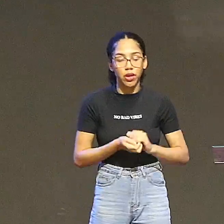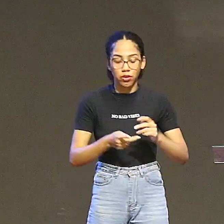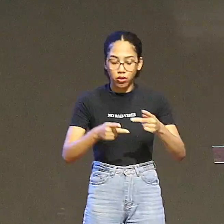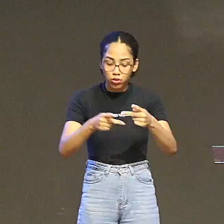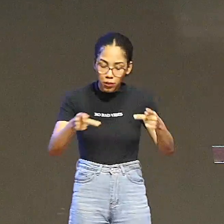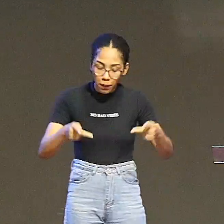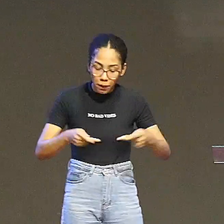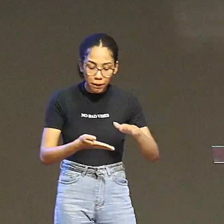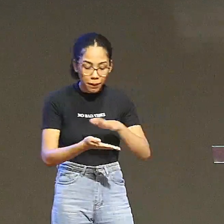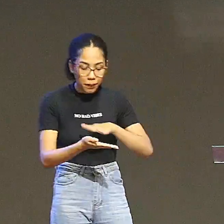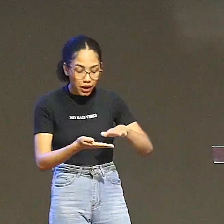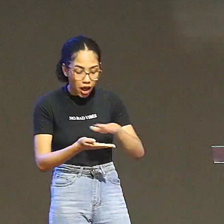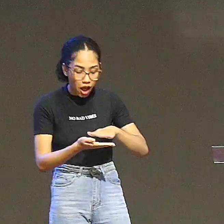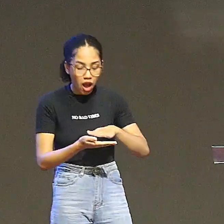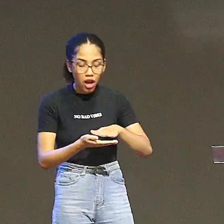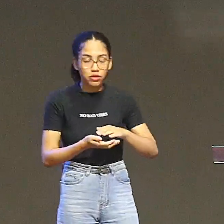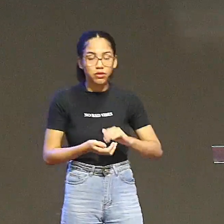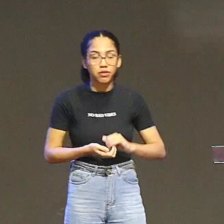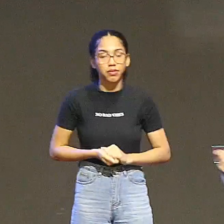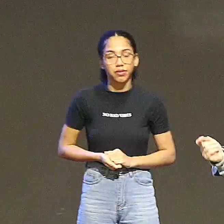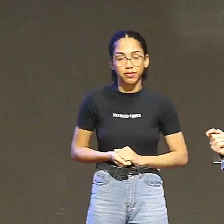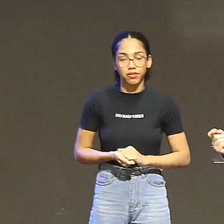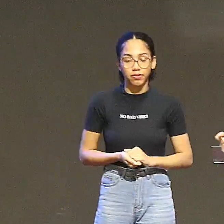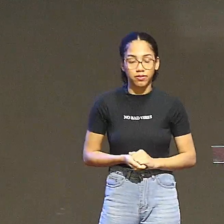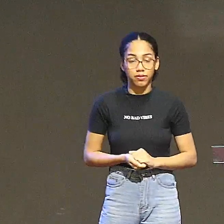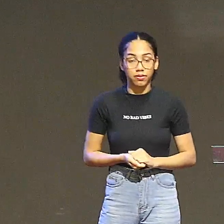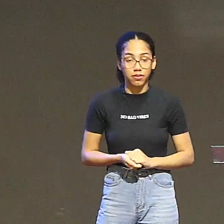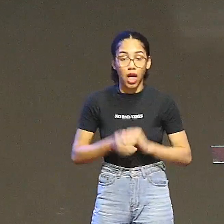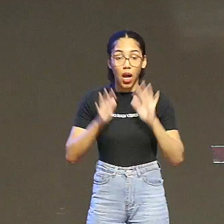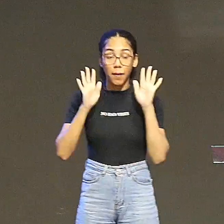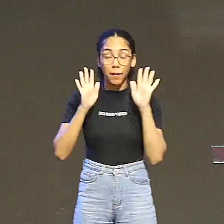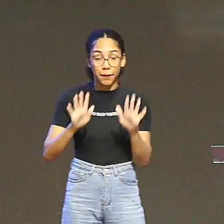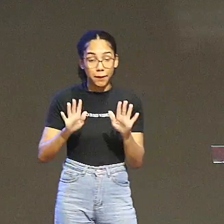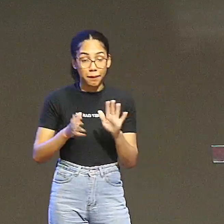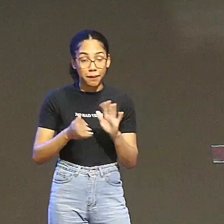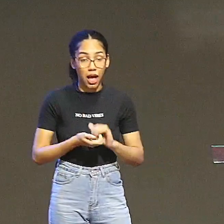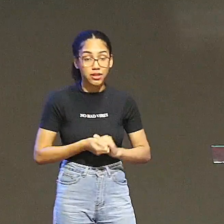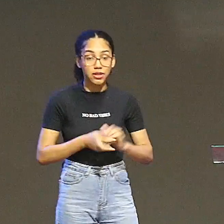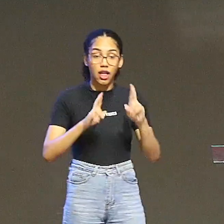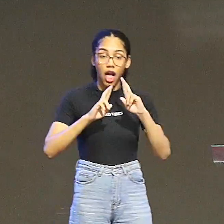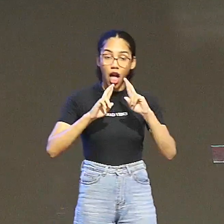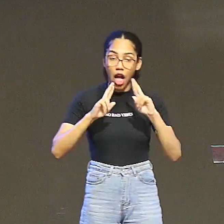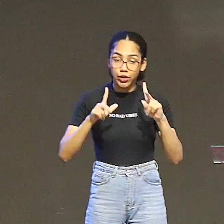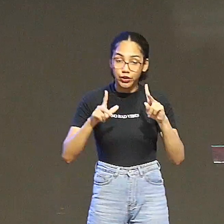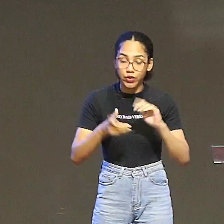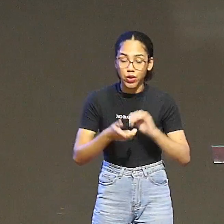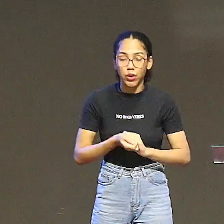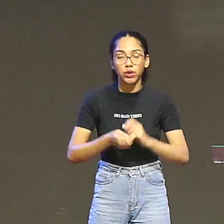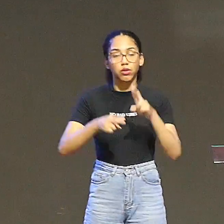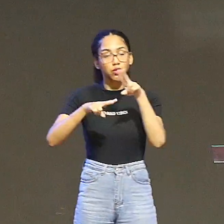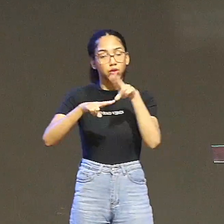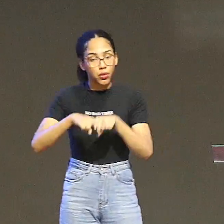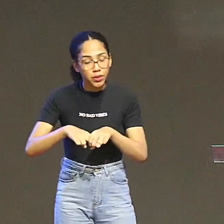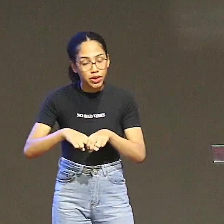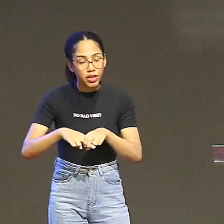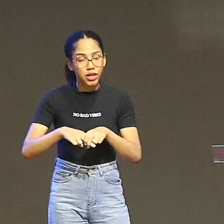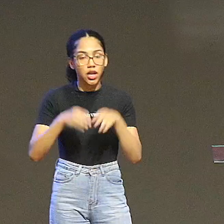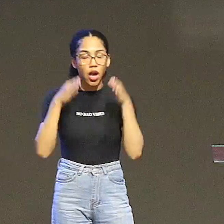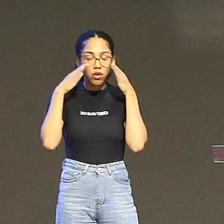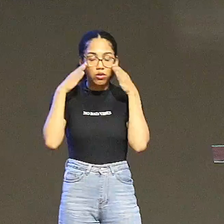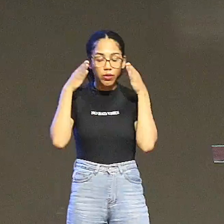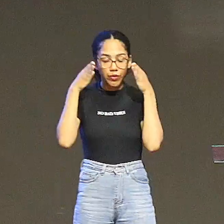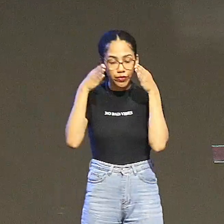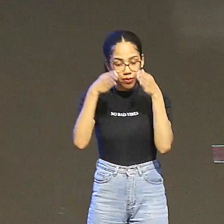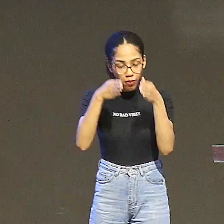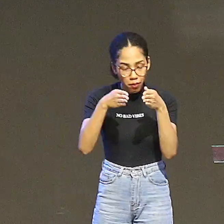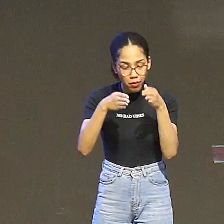vou lá fazer e t lá ouvindo mas não é totalmente diferente quem tá sentado na primeira fileira da igreja assim ó recebendo o que tá